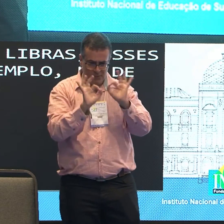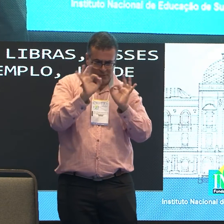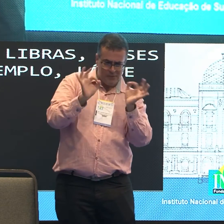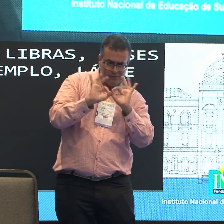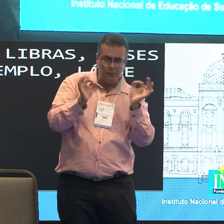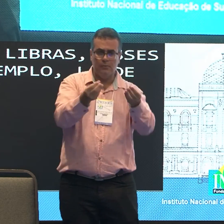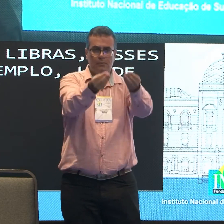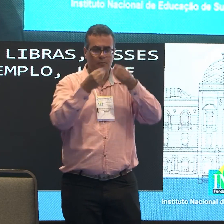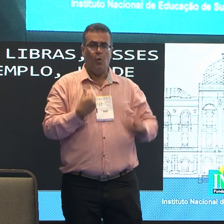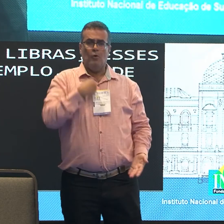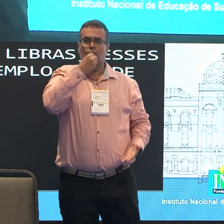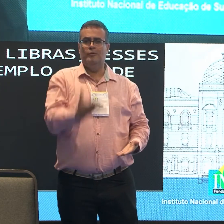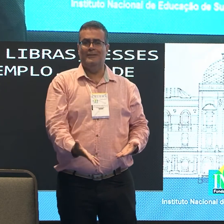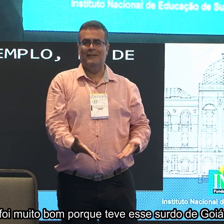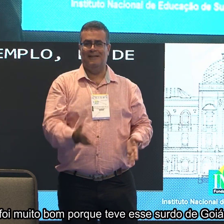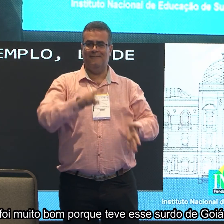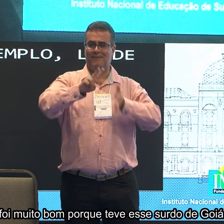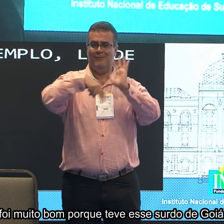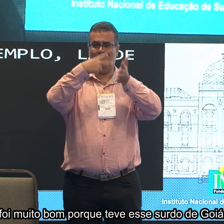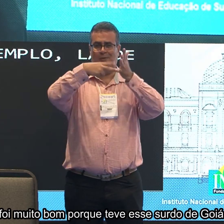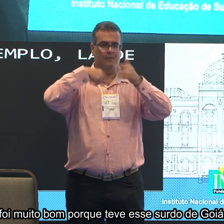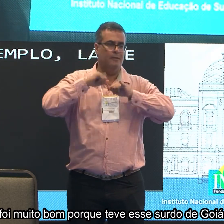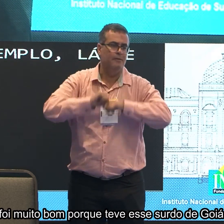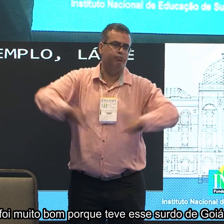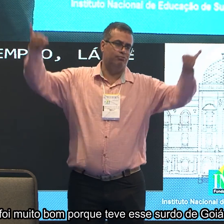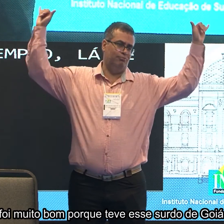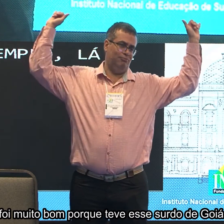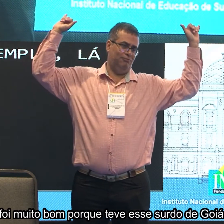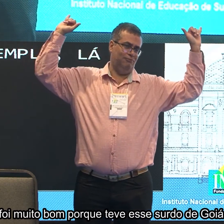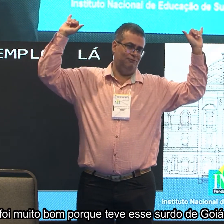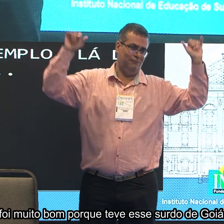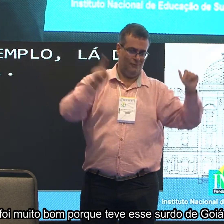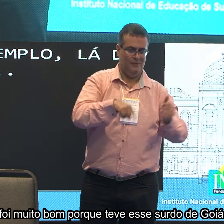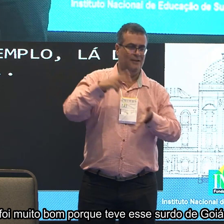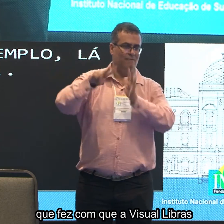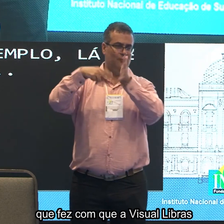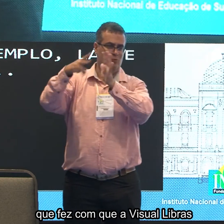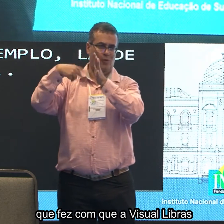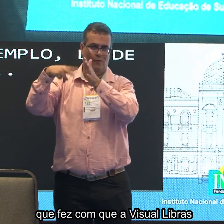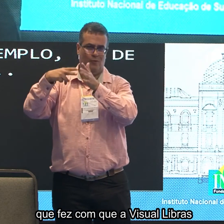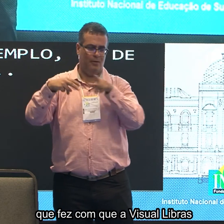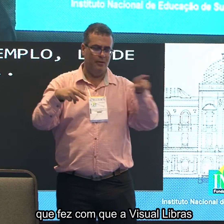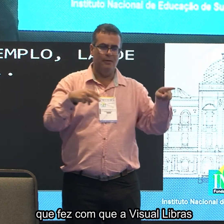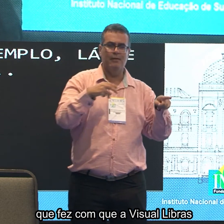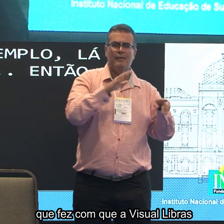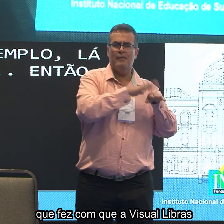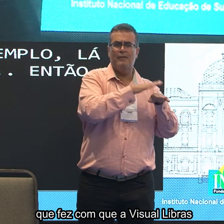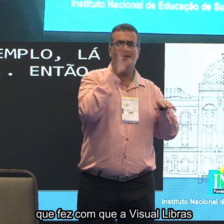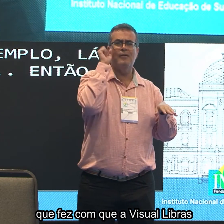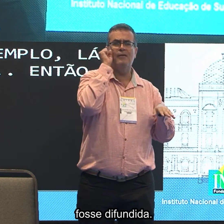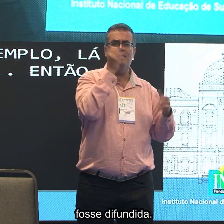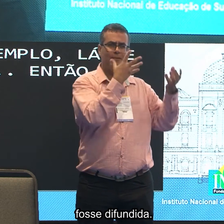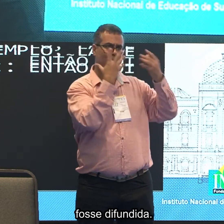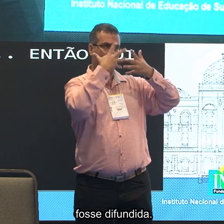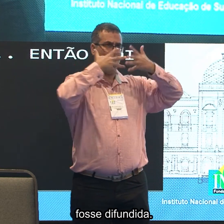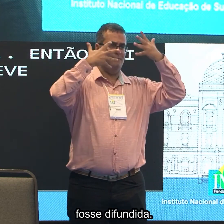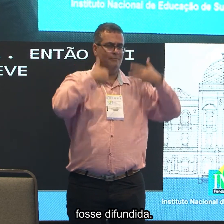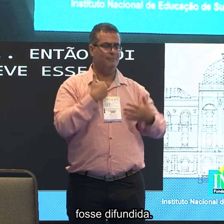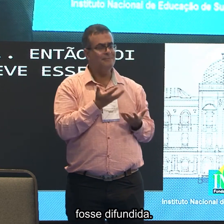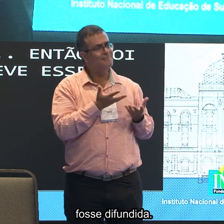Esse surdo de Goiás. Então foi muito bom, porque teve esse surdo de Goiás também, que fez com que essa questão da Visual Libras fosse difundida.